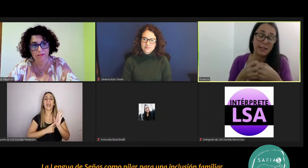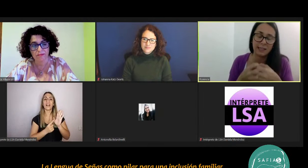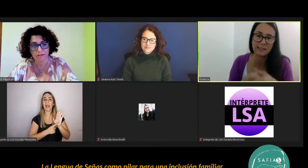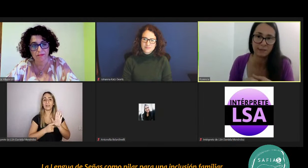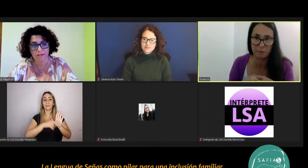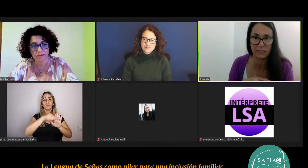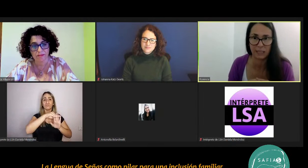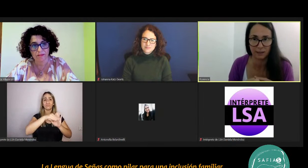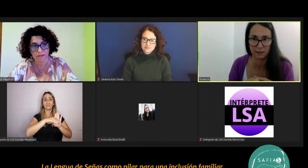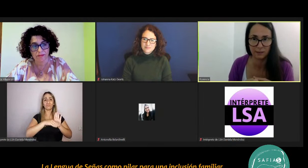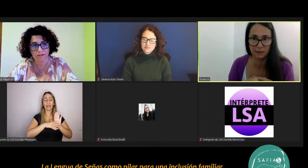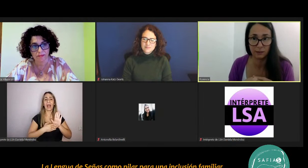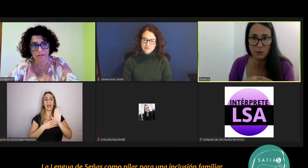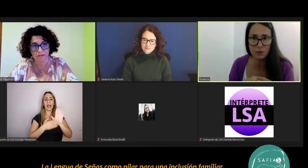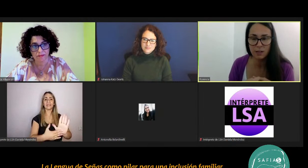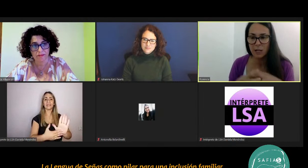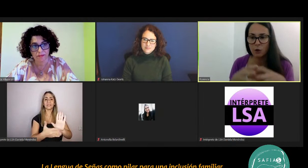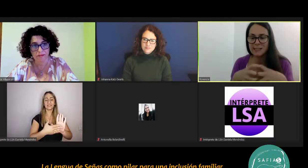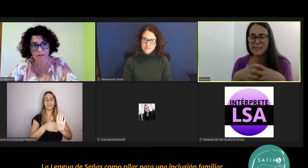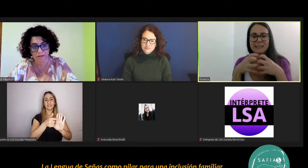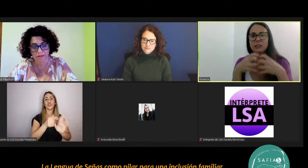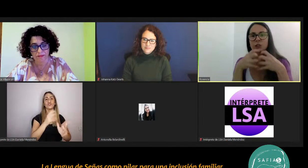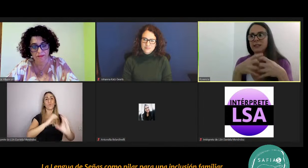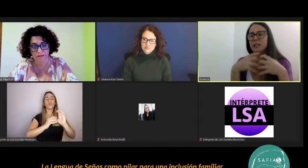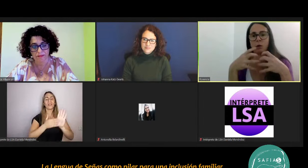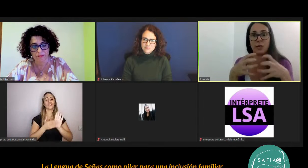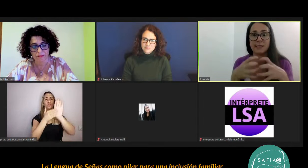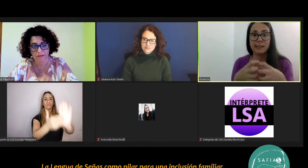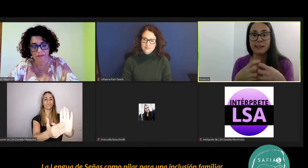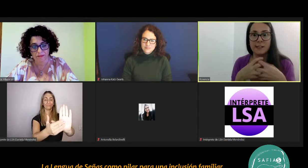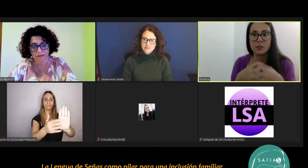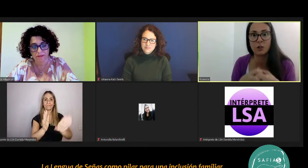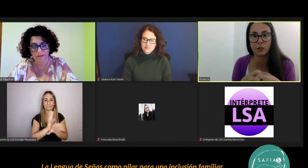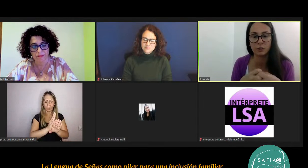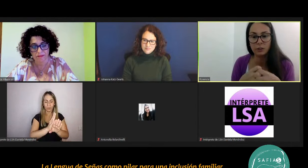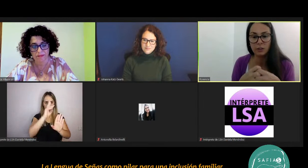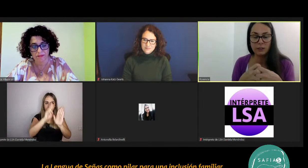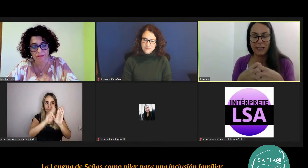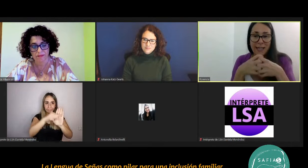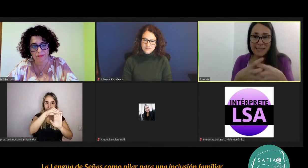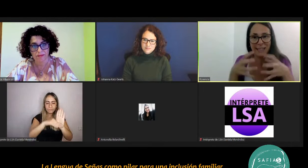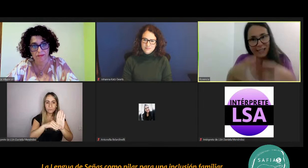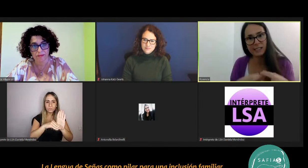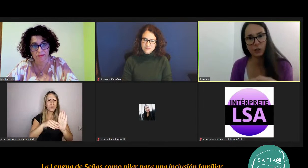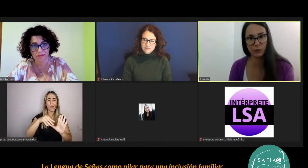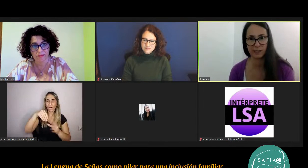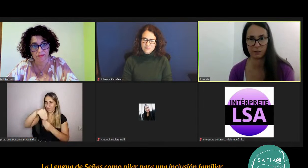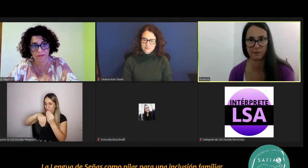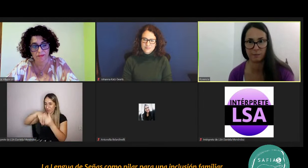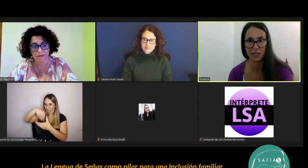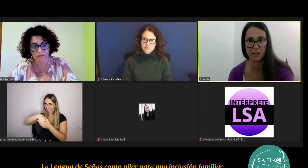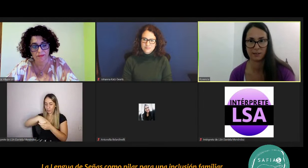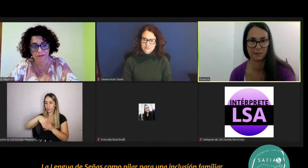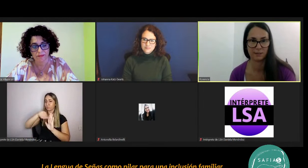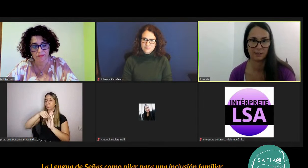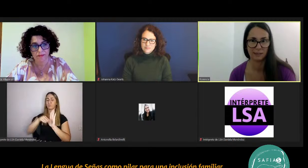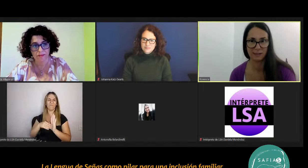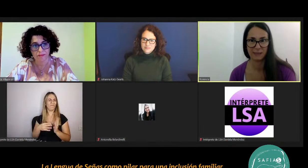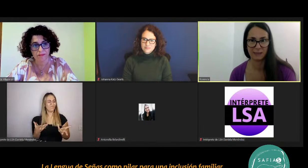singularidad de esa familia, ¿no? Con ese niño, niña o adolescente sordo, es en ese contexto